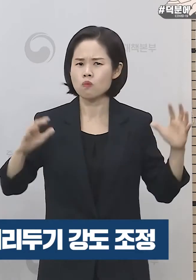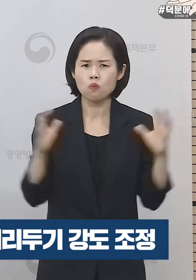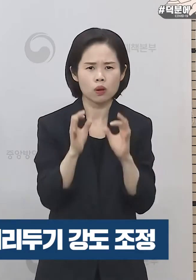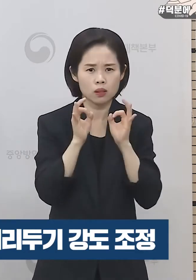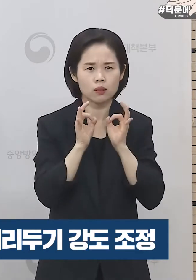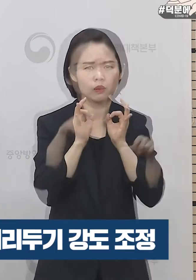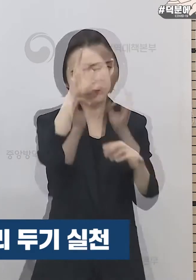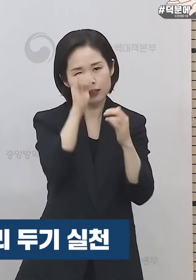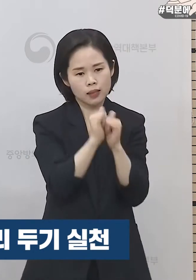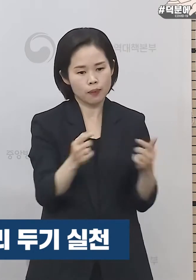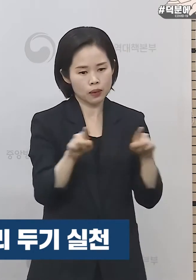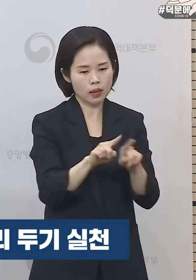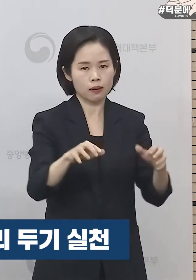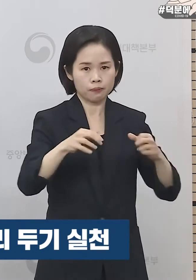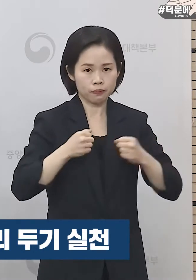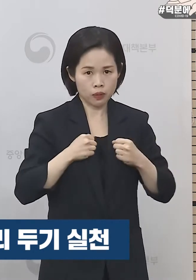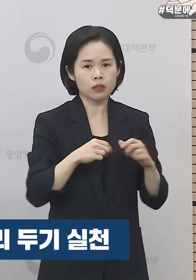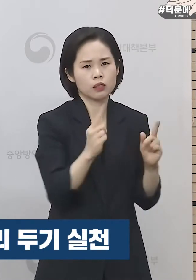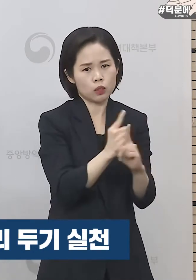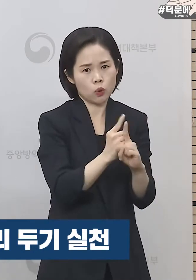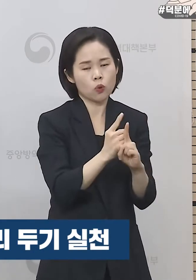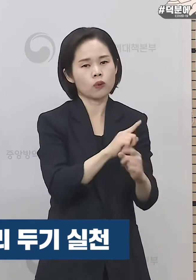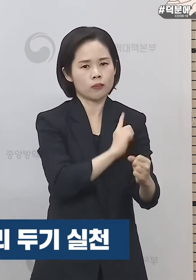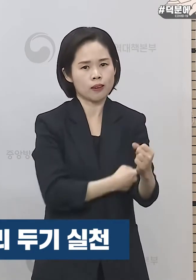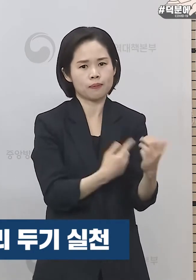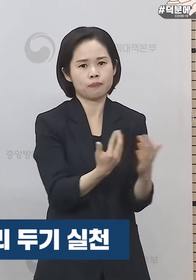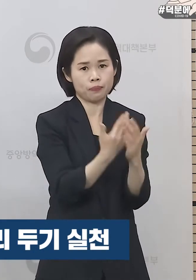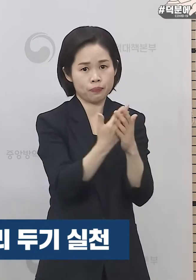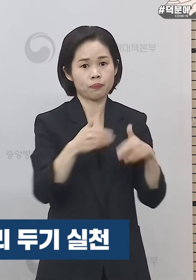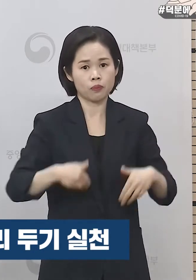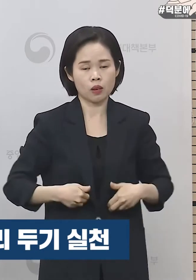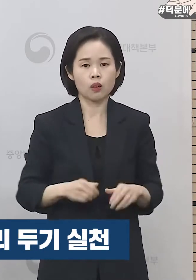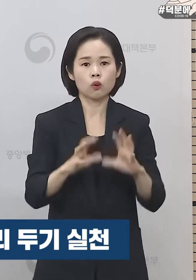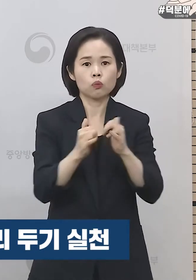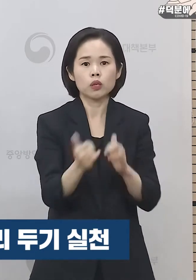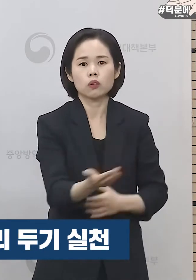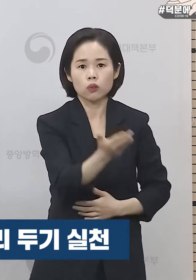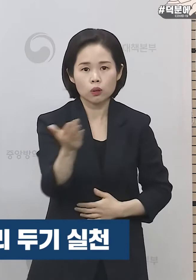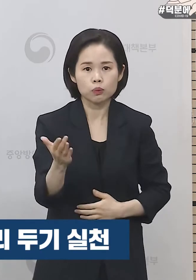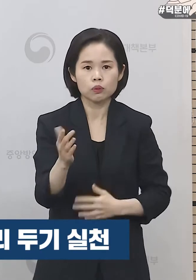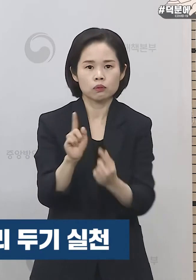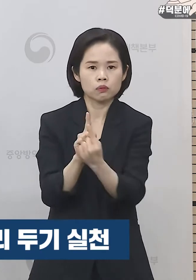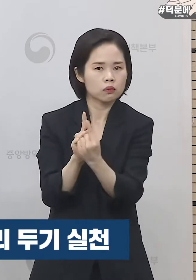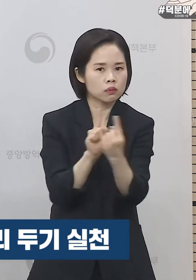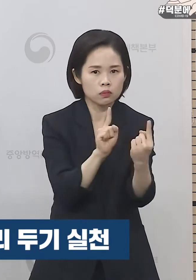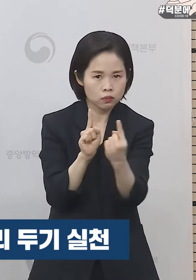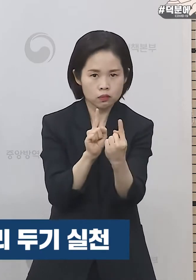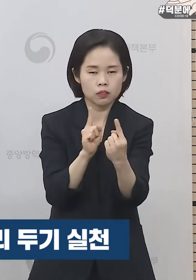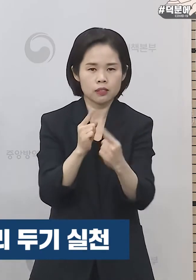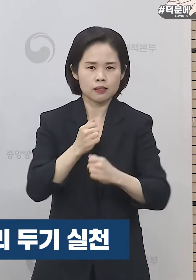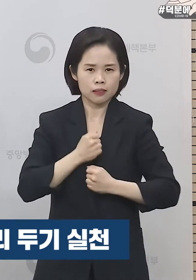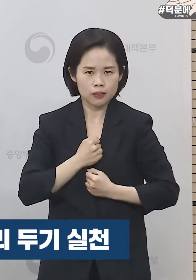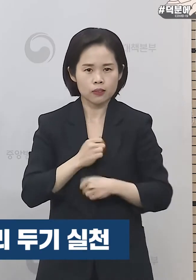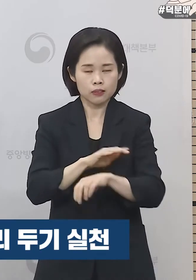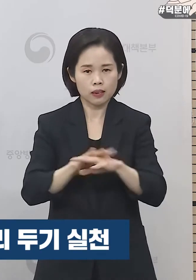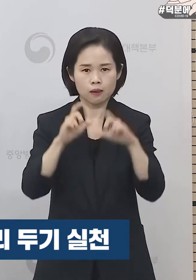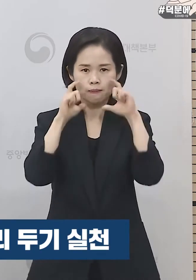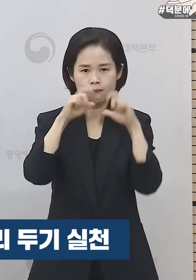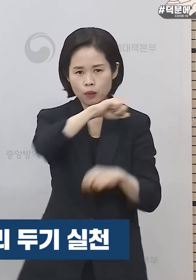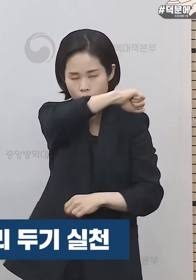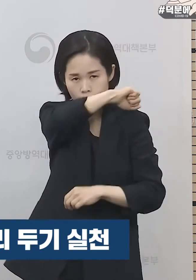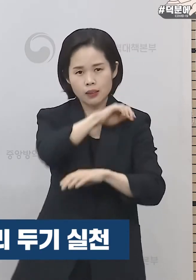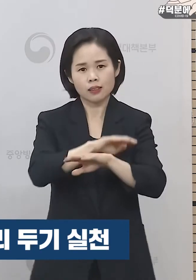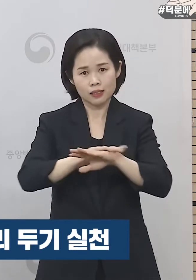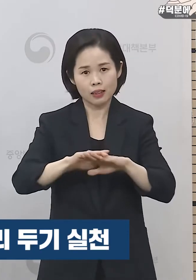말씀을 드립니다 고민들 께서도 생활 속 거리두기 를 실천하고 또 사회의 제도와 문화를 바꿔 나가는